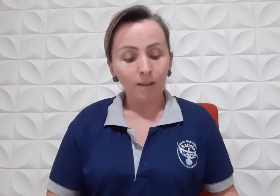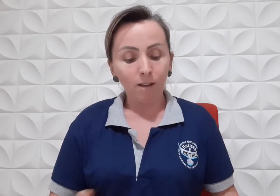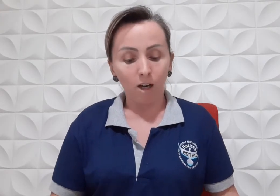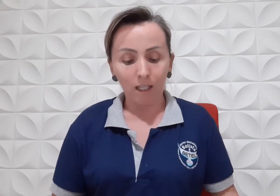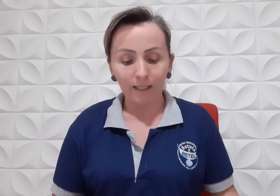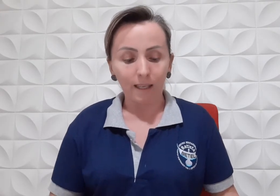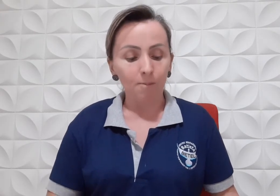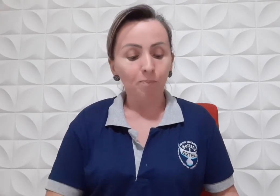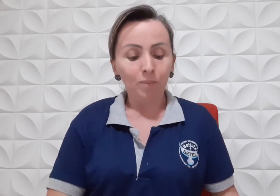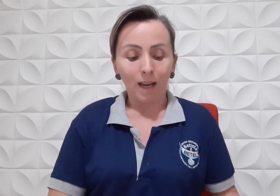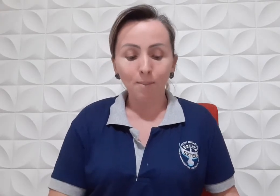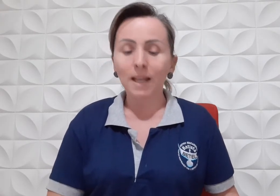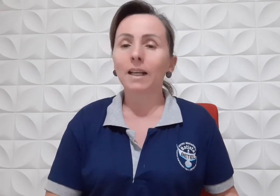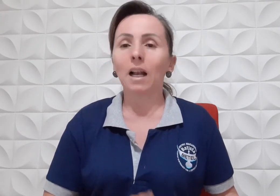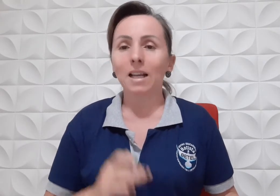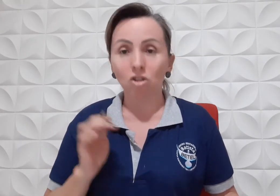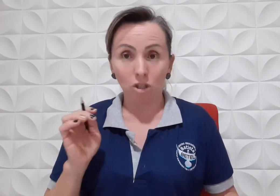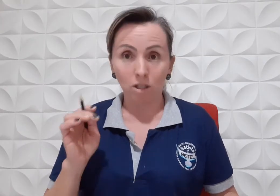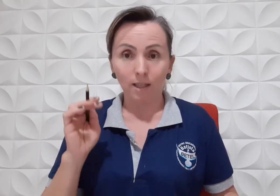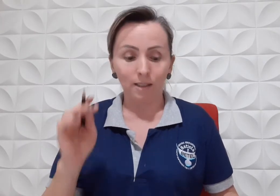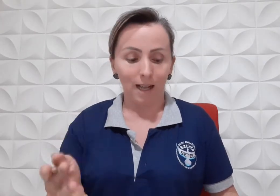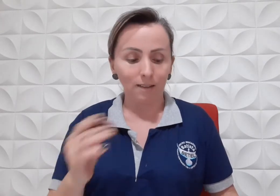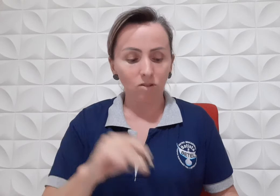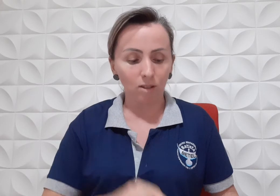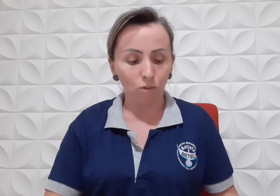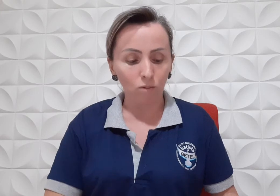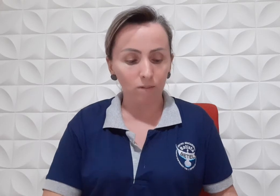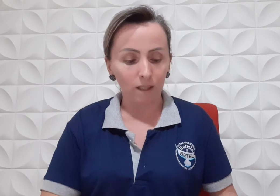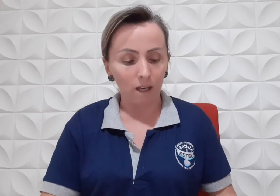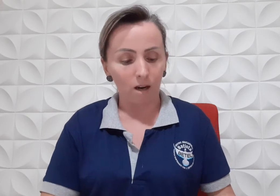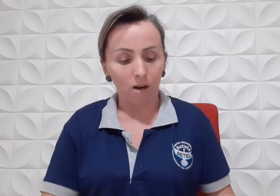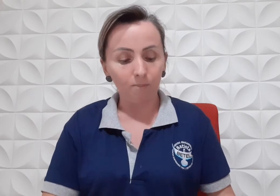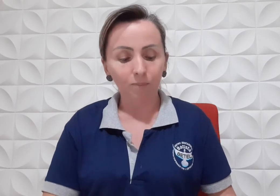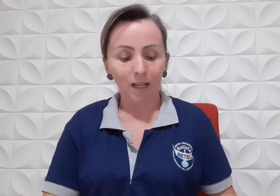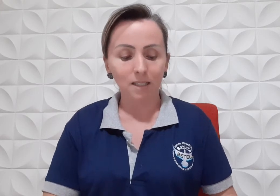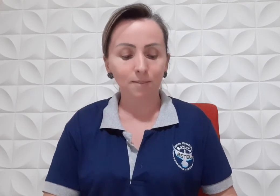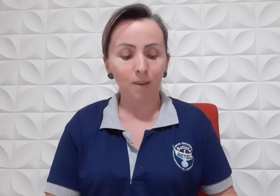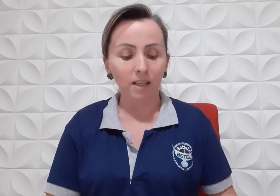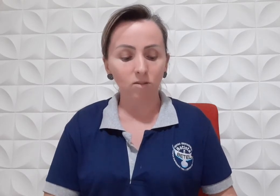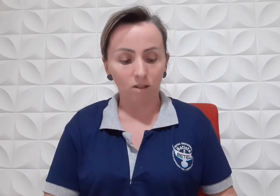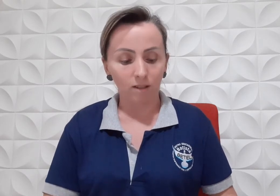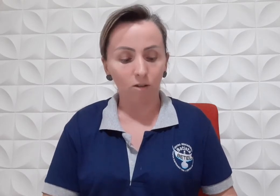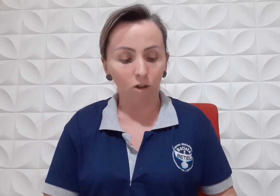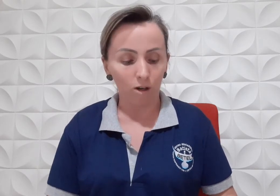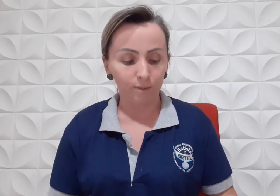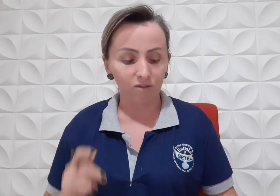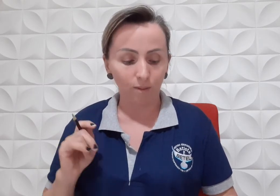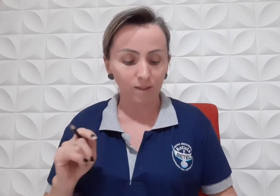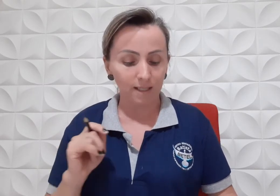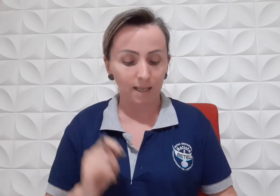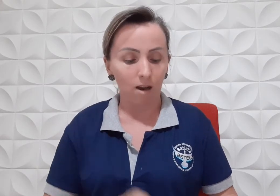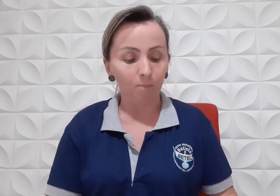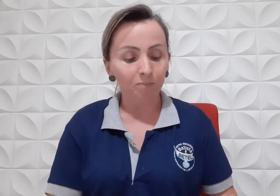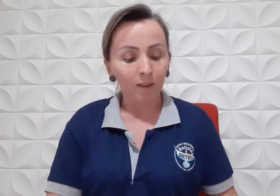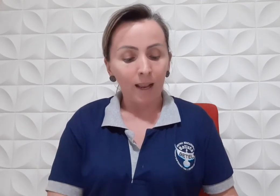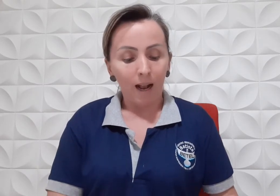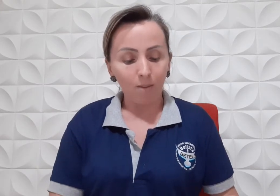Então, olha aqui, América Latina, lá no segundo aqui, ó. Aspectos socioeconômicos, vamos aí, ó.